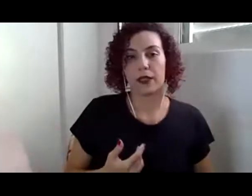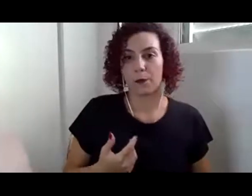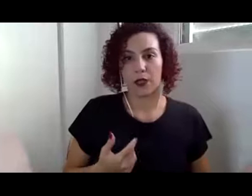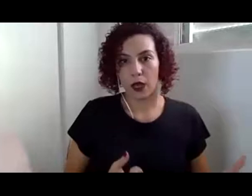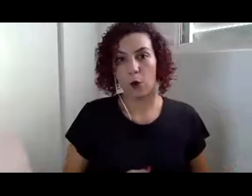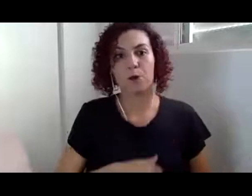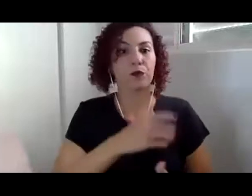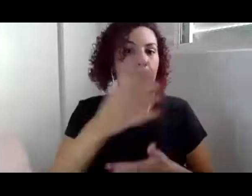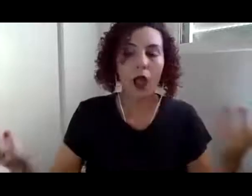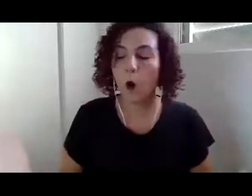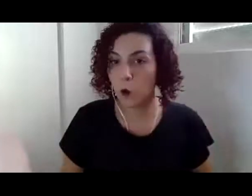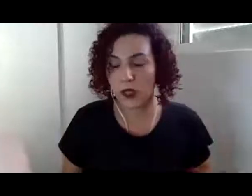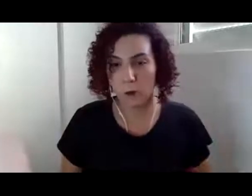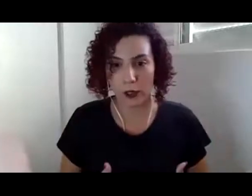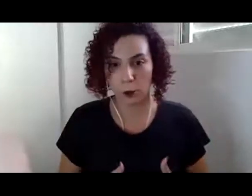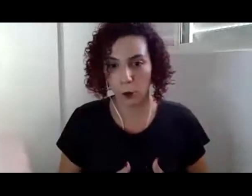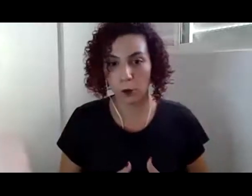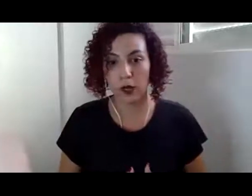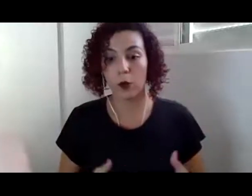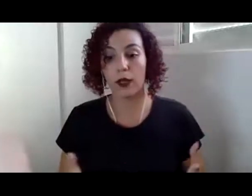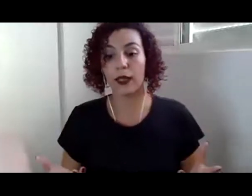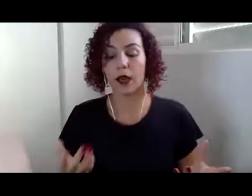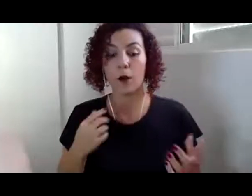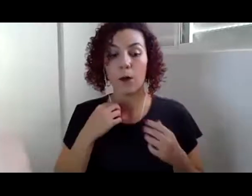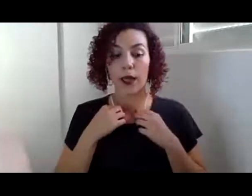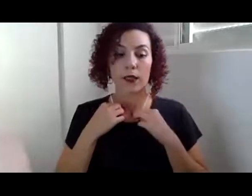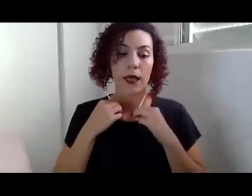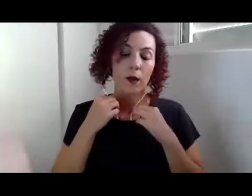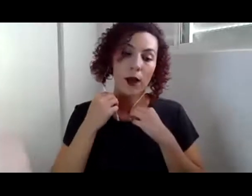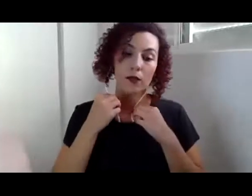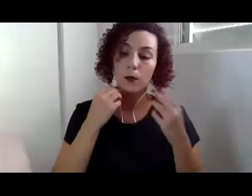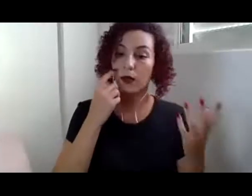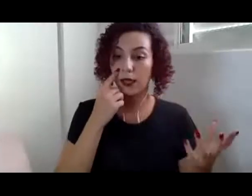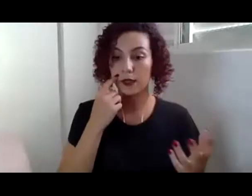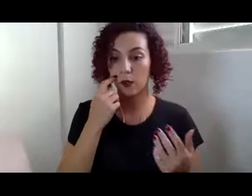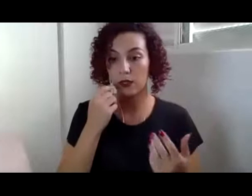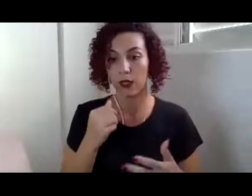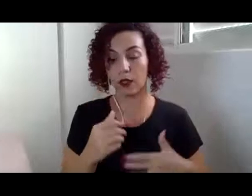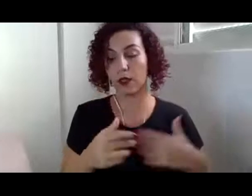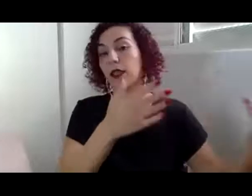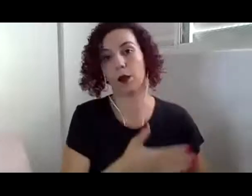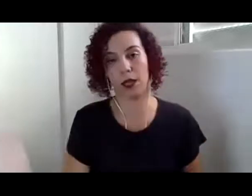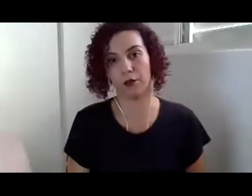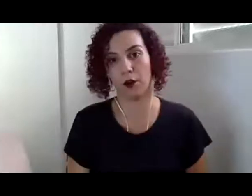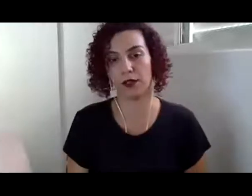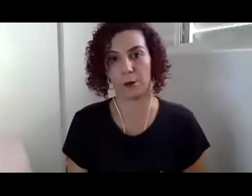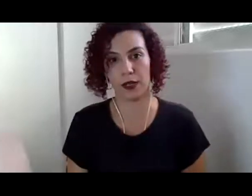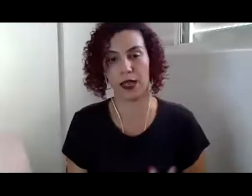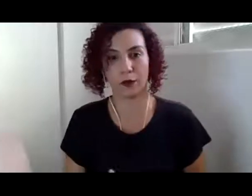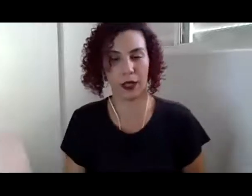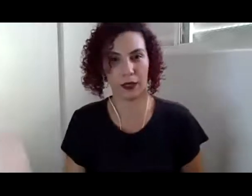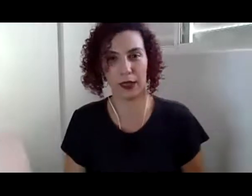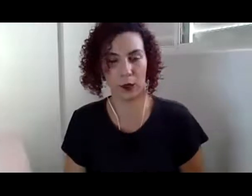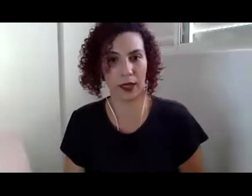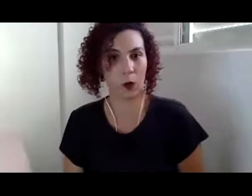qualquer recepção, algum espaço público. Então, é quase uma questão assim que também envolve esse